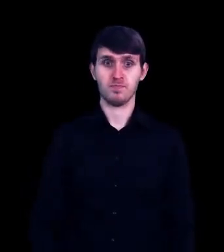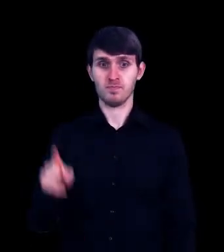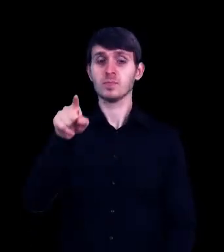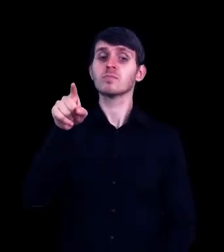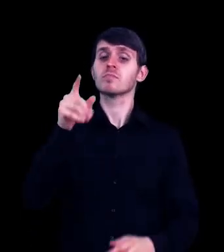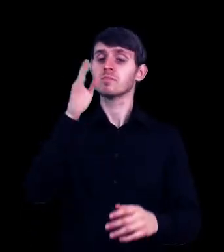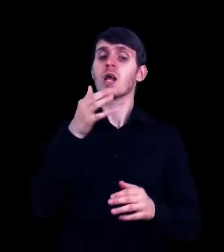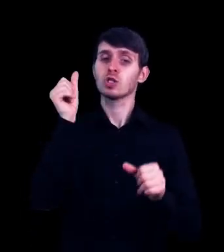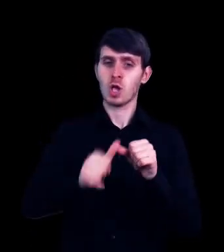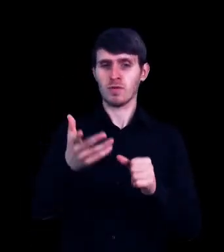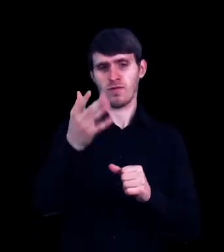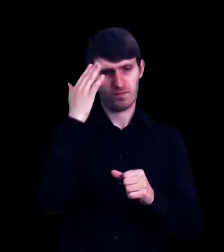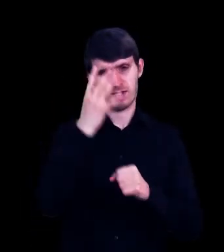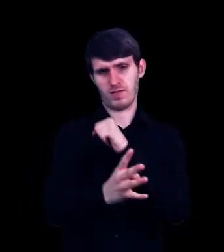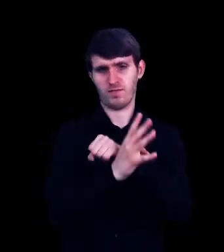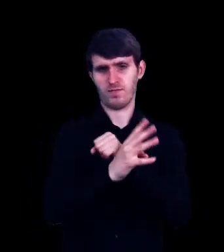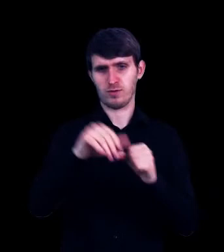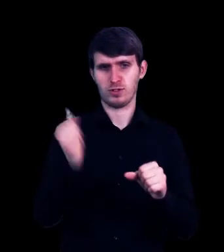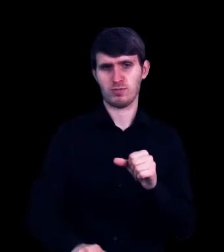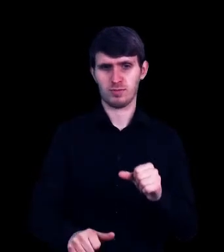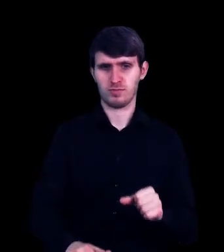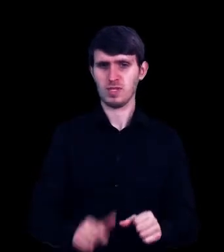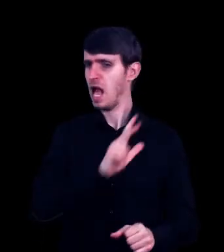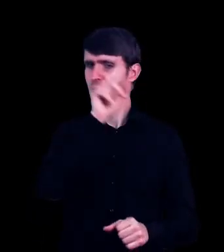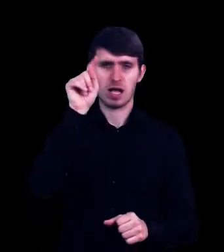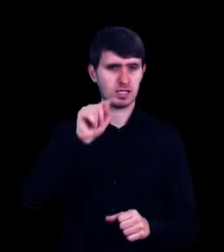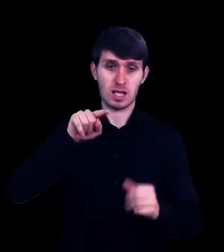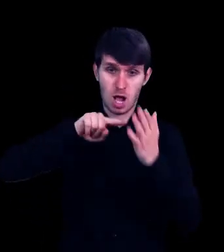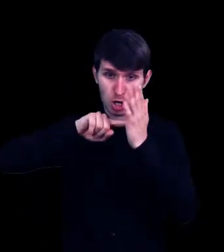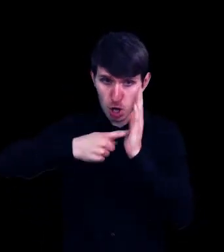prosty, ma miarę 90 stopni. Czyli kąt prosty